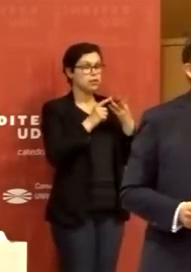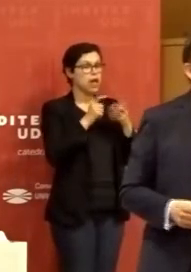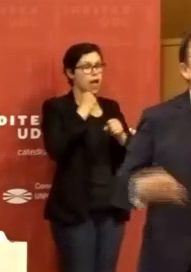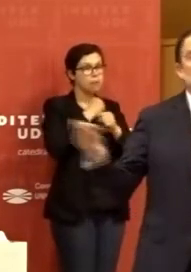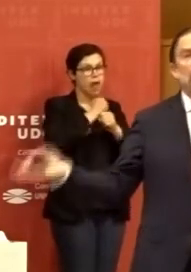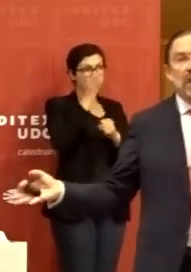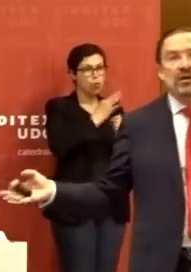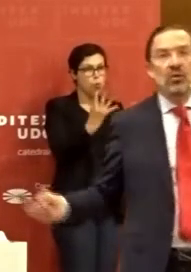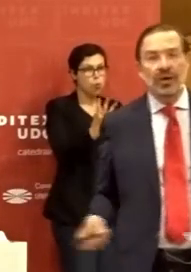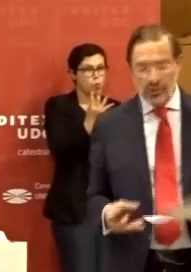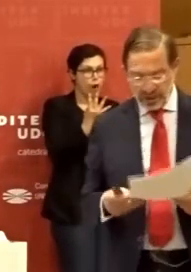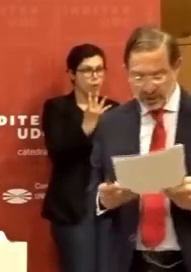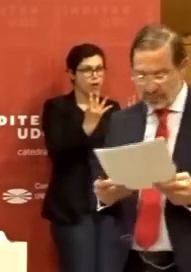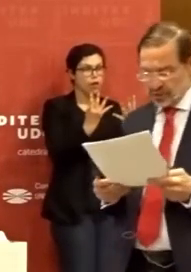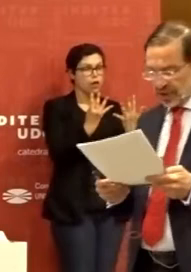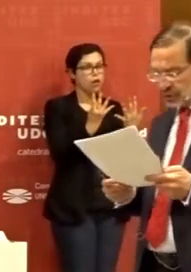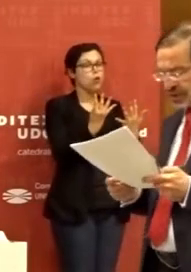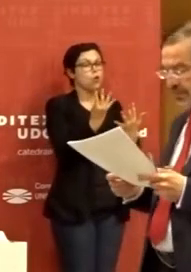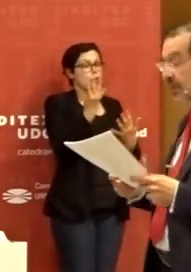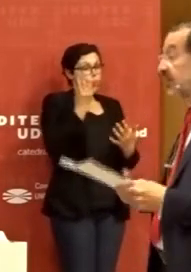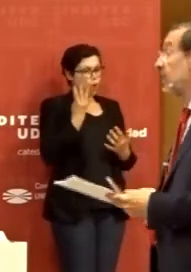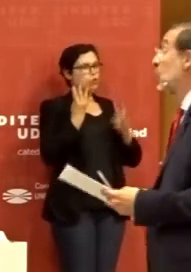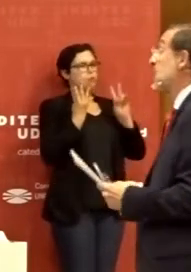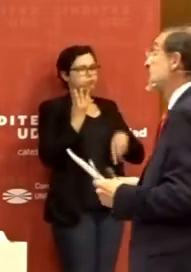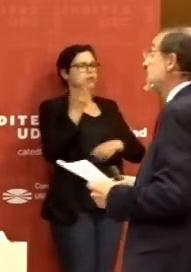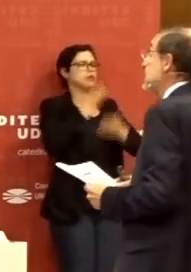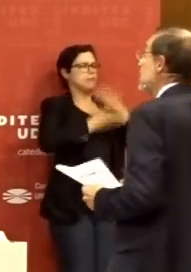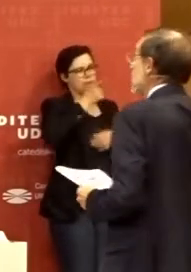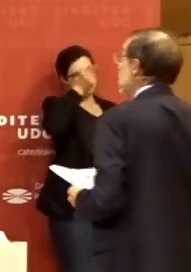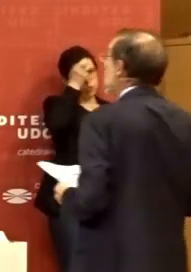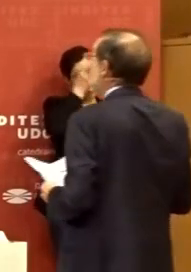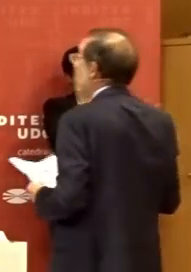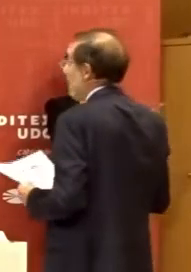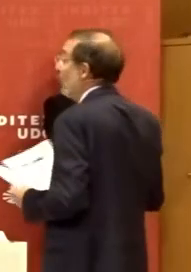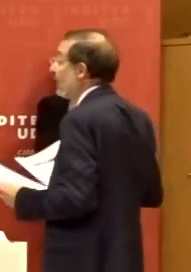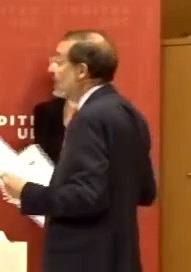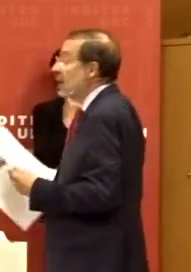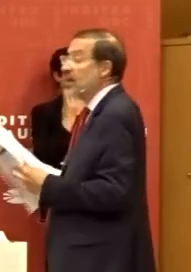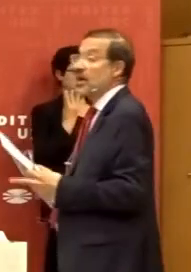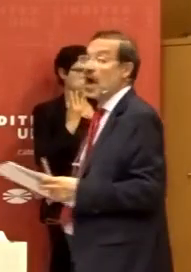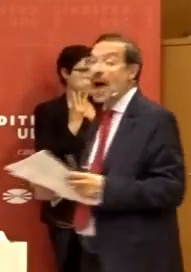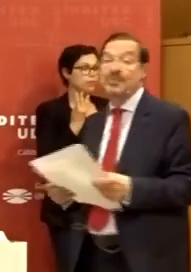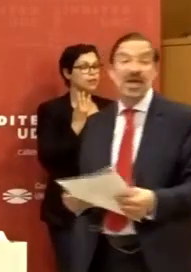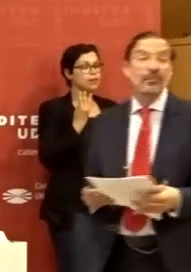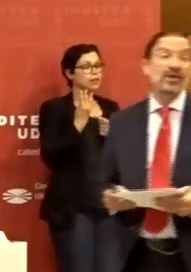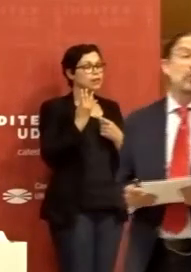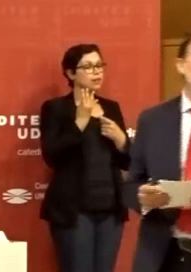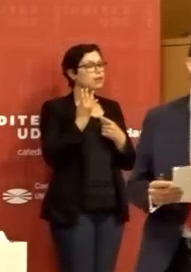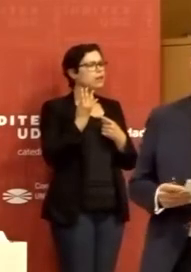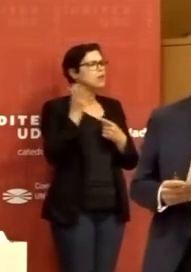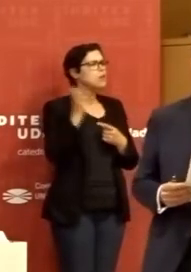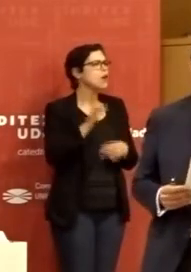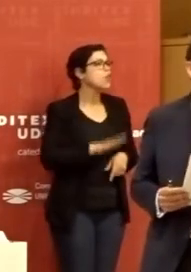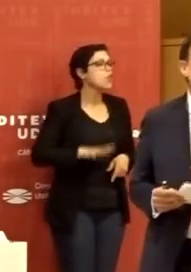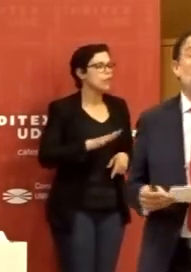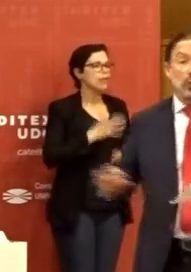que tiene la tienda de Elche, pues hay 4 que son personas con discapacidad intelectual, y esas personas procedían, APSA prestó